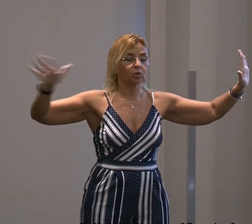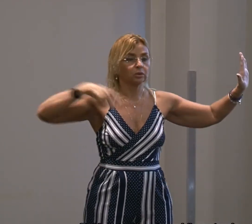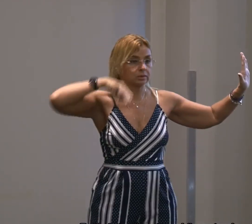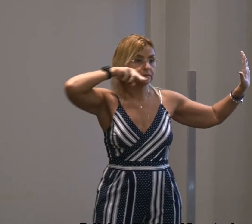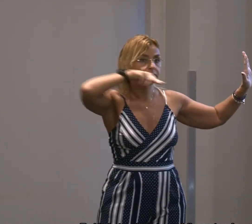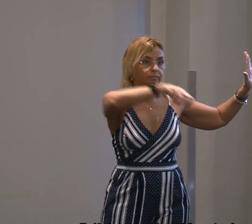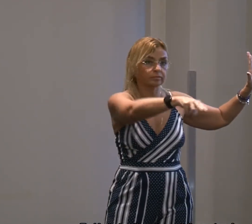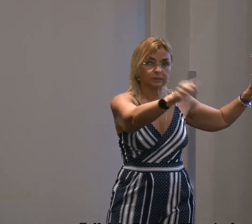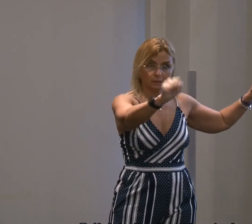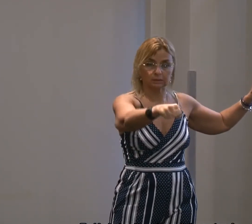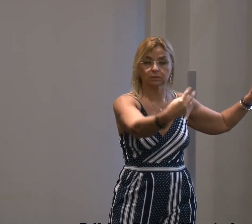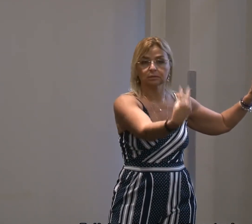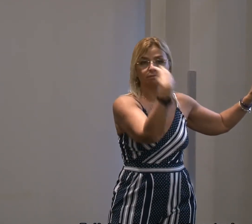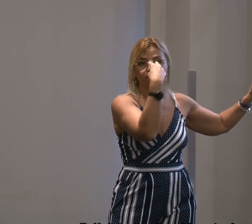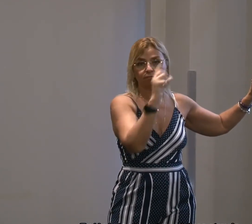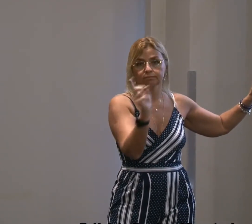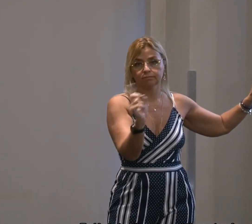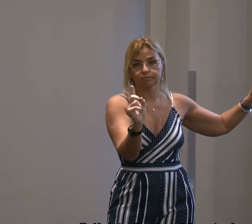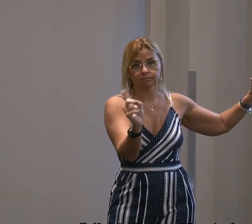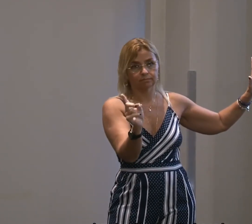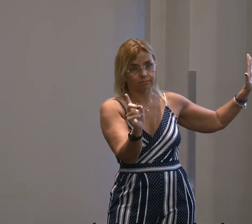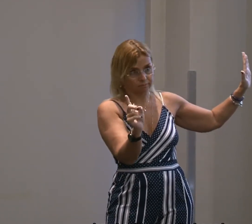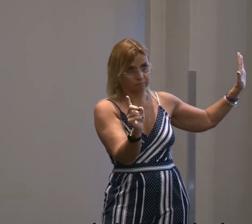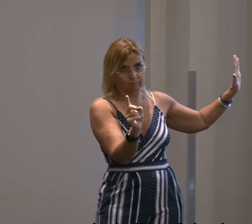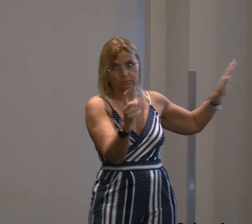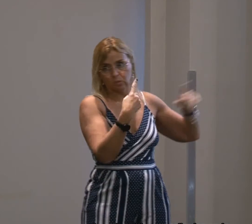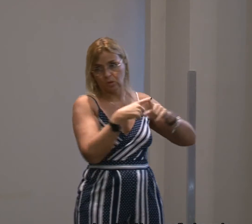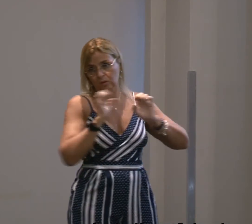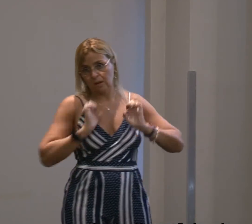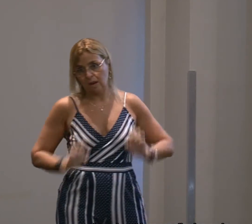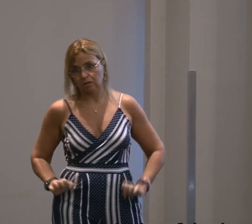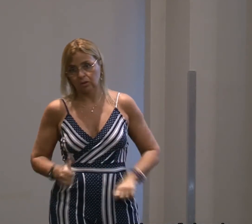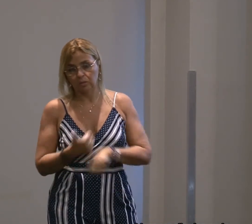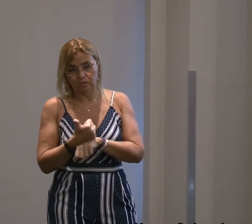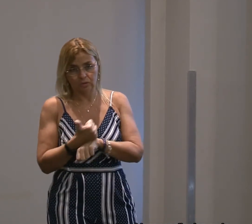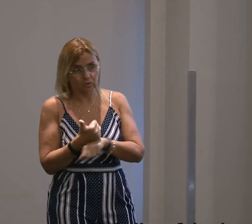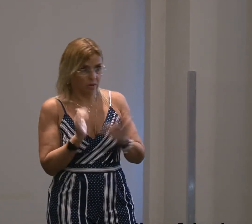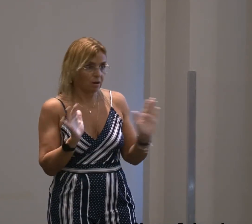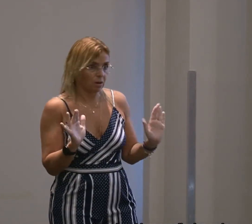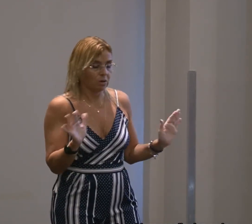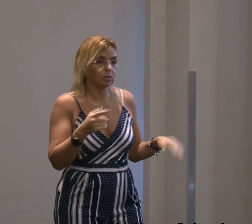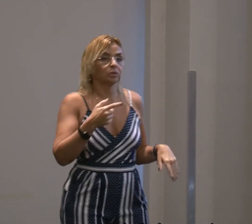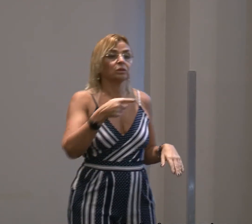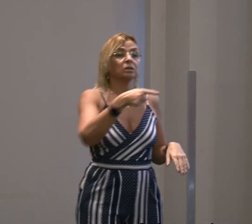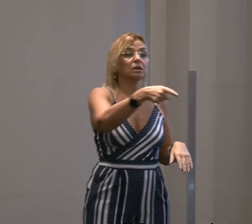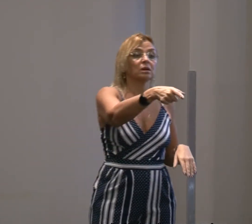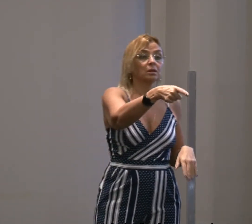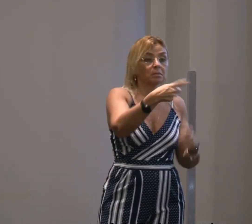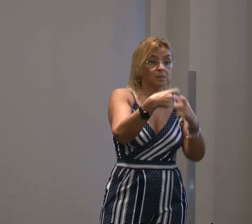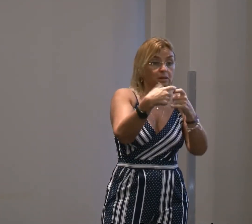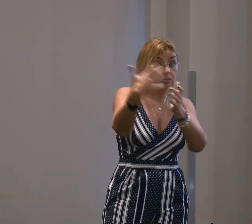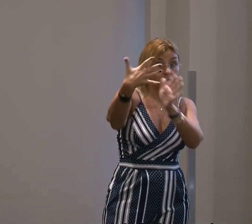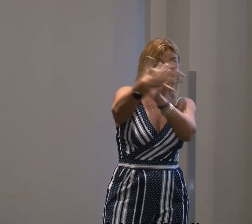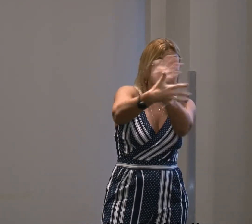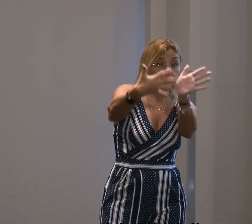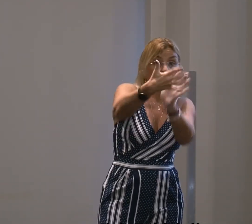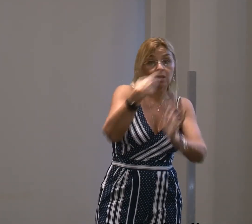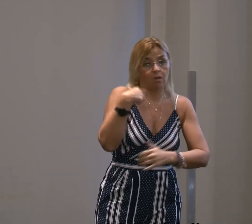Eu já vi atendimentos médicos através daqueles vidros espelhados, né, onde o paciente não vê o que acontece, mas a gente do outro